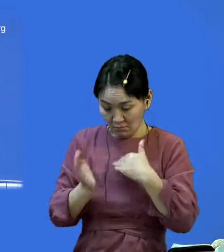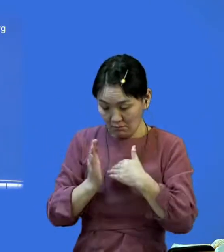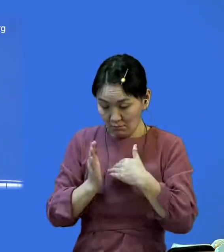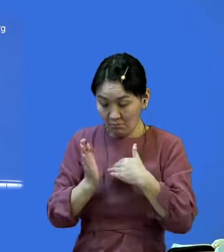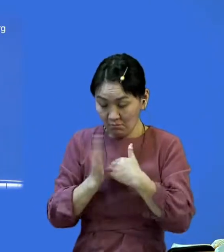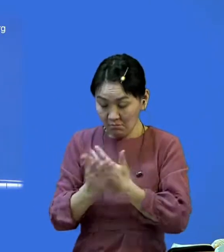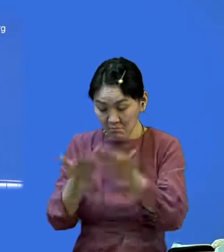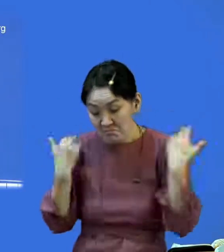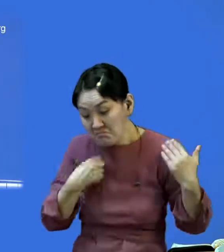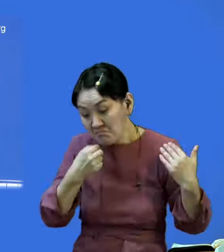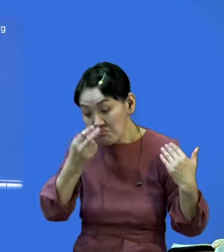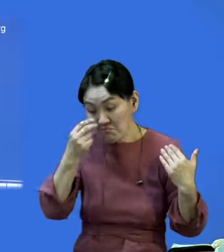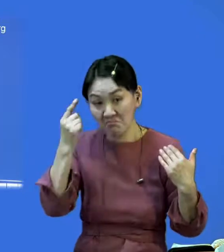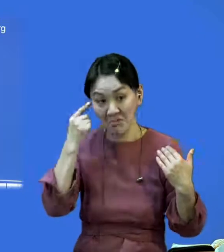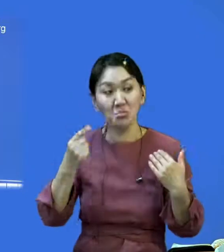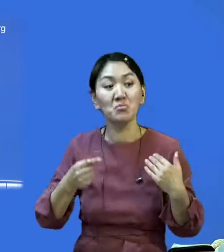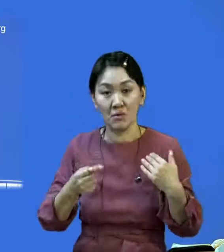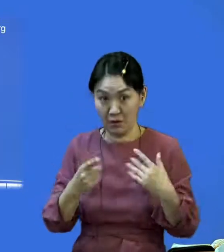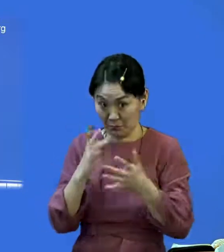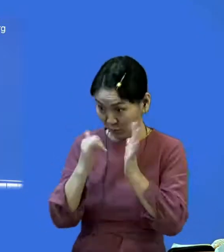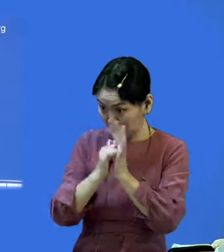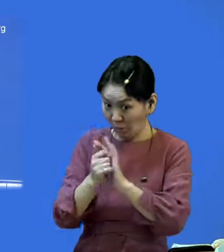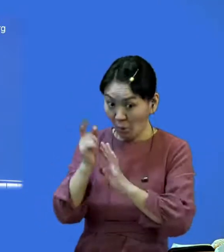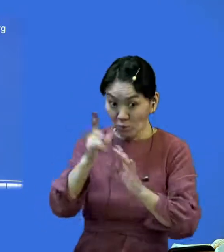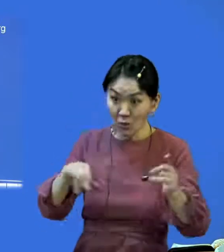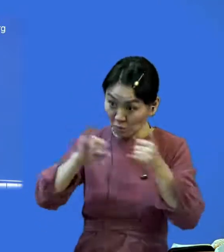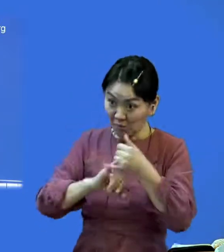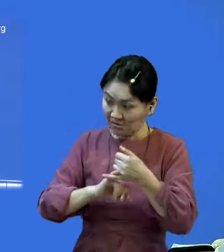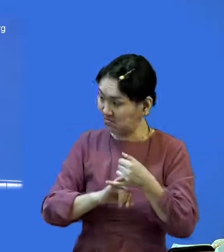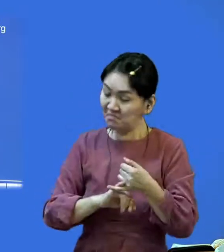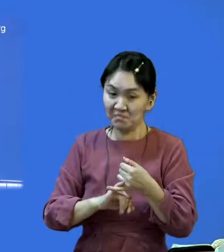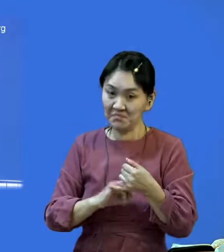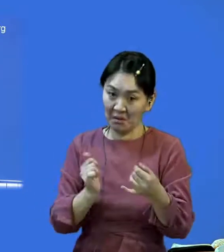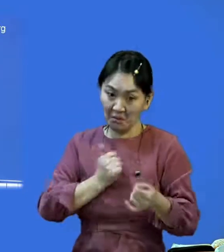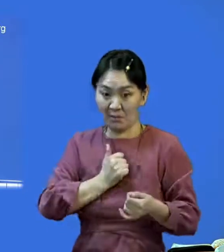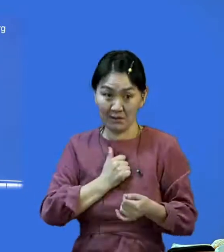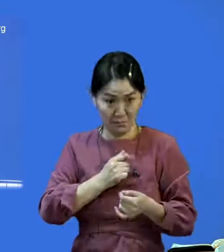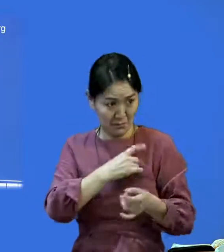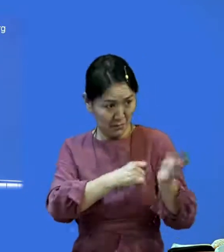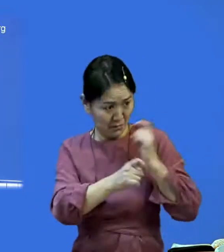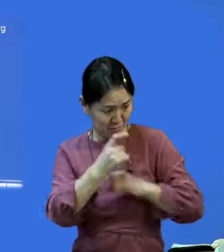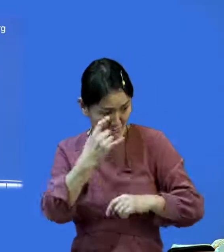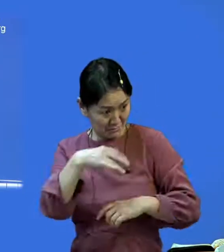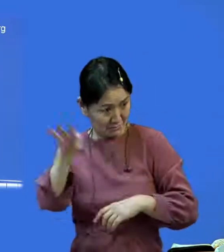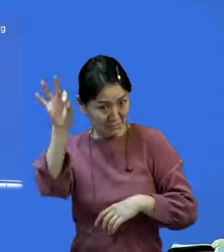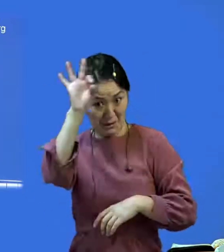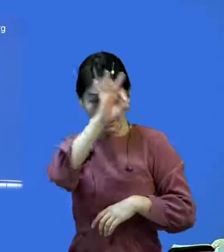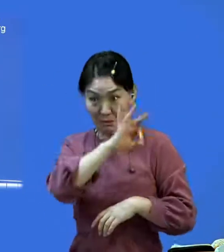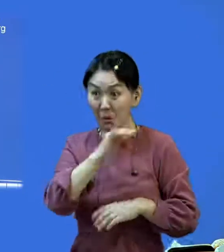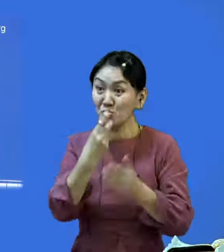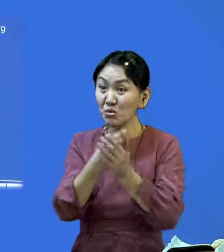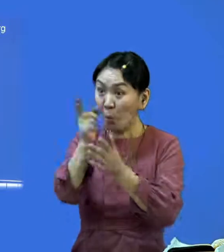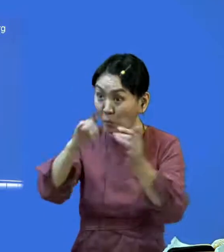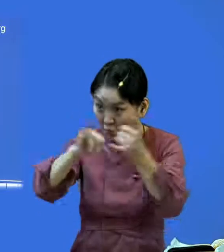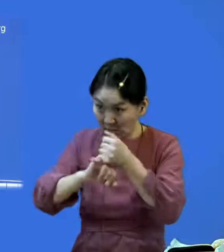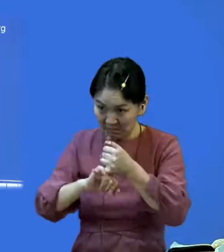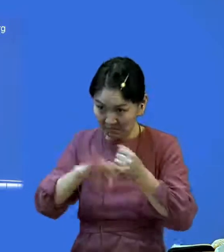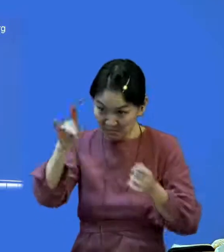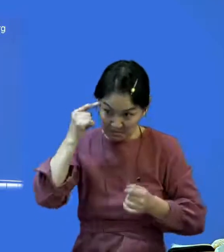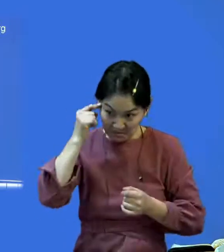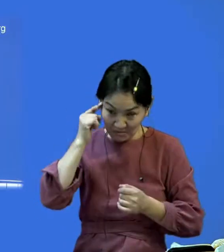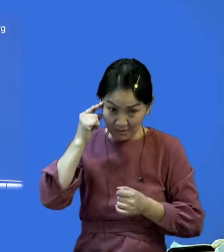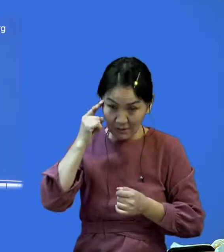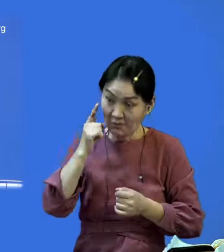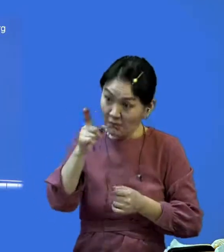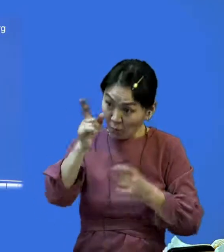Хүнтэй суусан гинөө? Ямар барт мэч? Үн чи байх боломжгүй яриа байгаа юм зү. Хүн тэр ухаан хүн